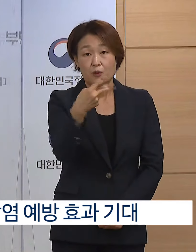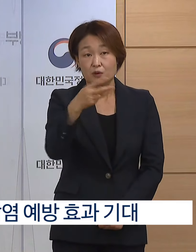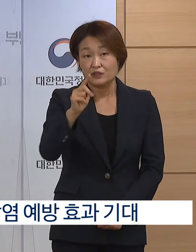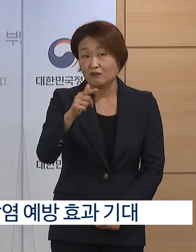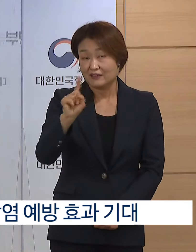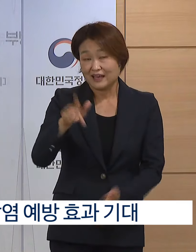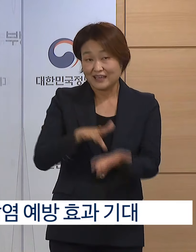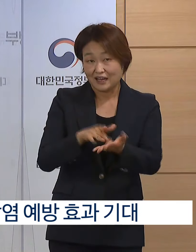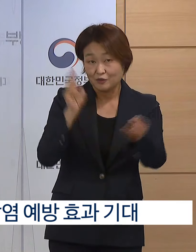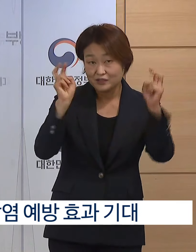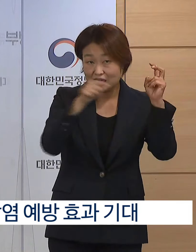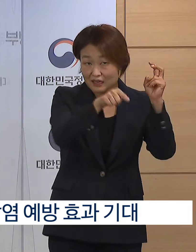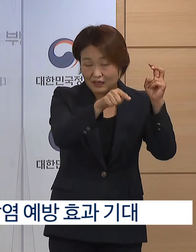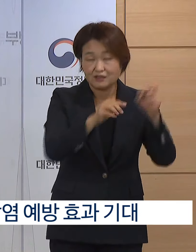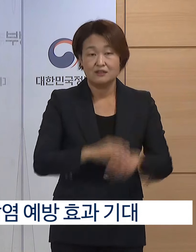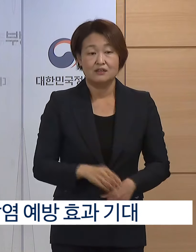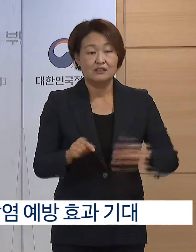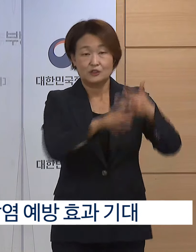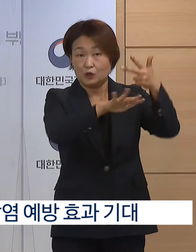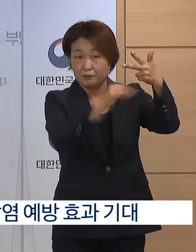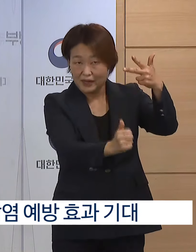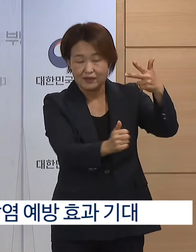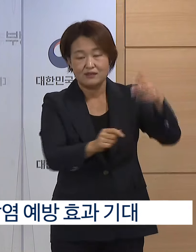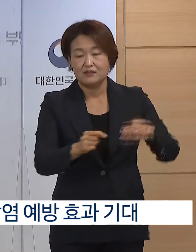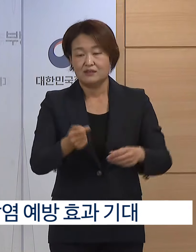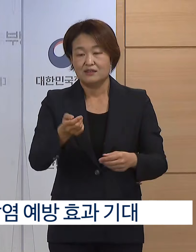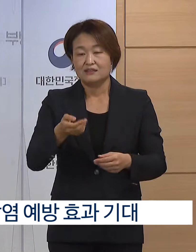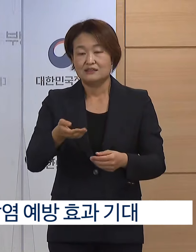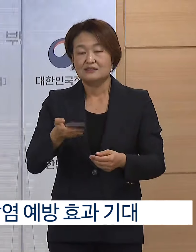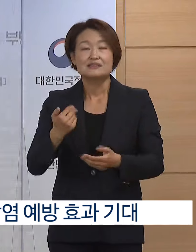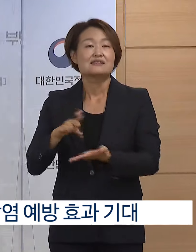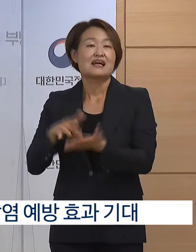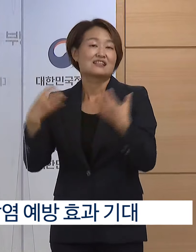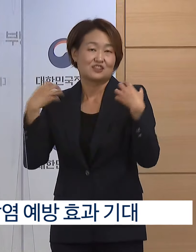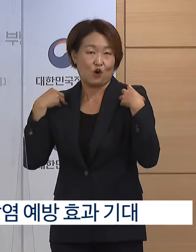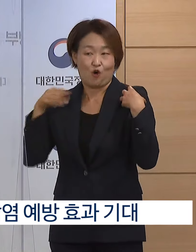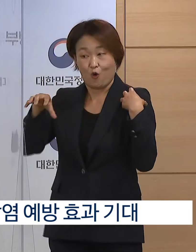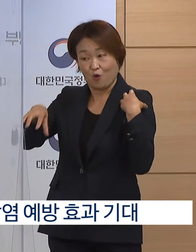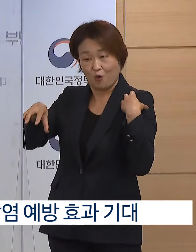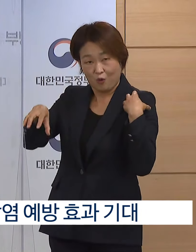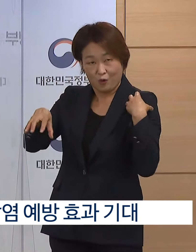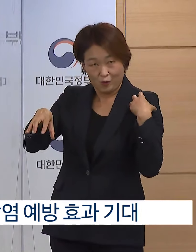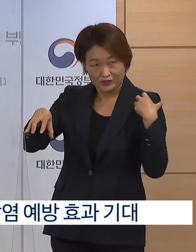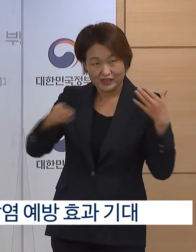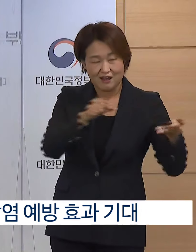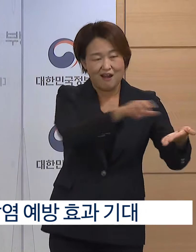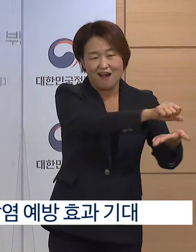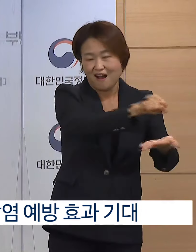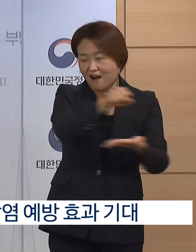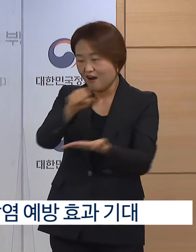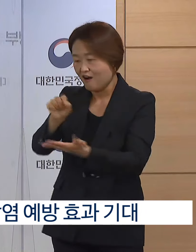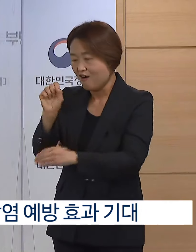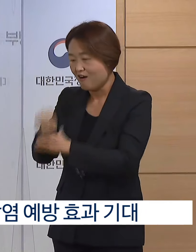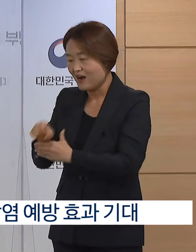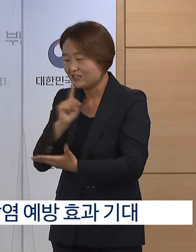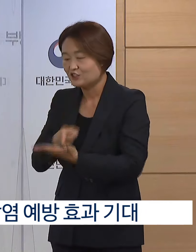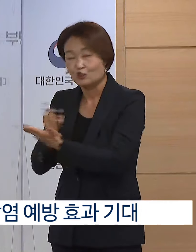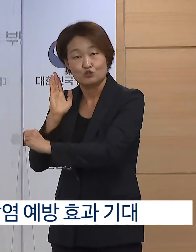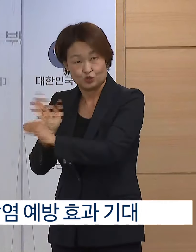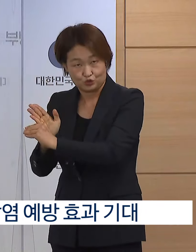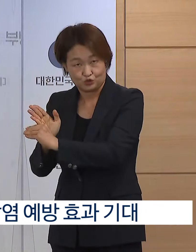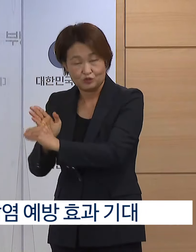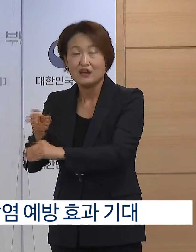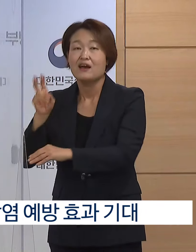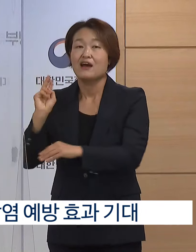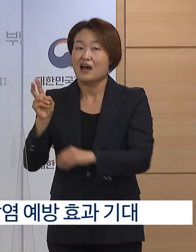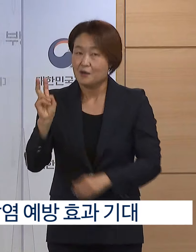모더나사는 지난달 말 우리나라 식약처에 허가를 신청한 상황이며 4분기 중에는